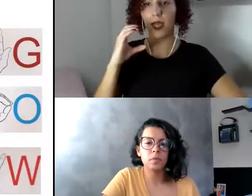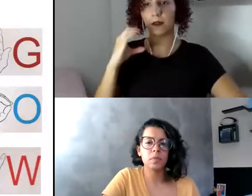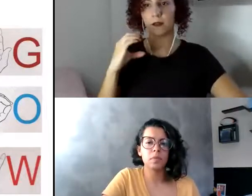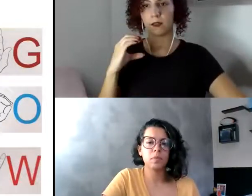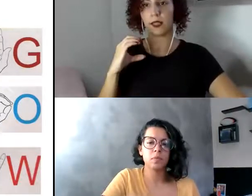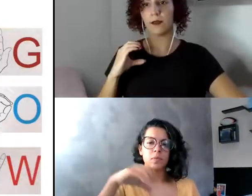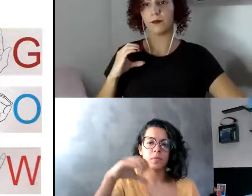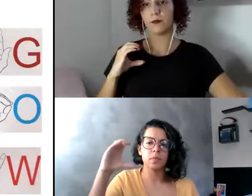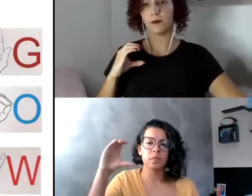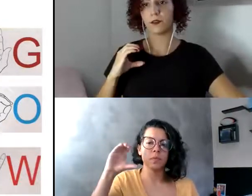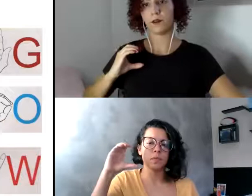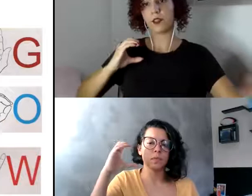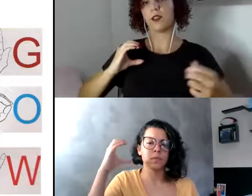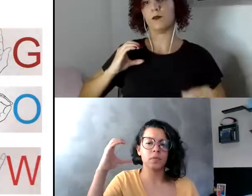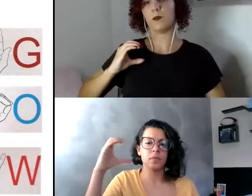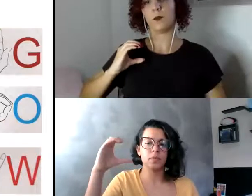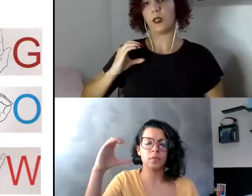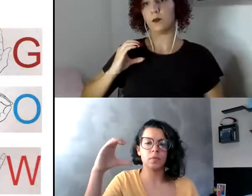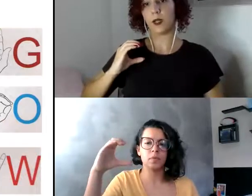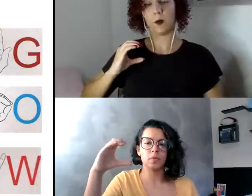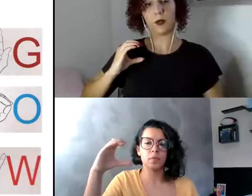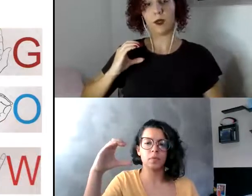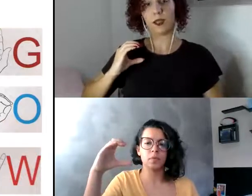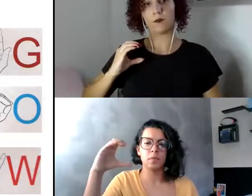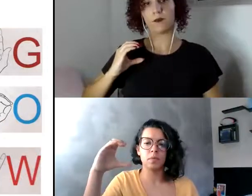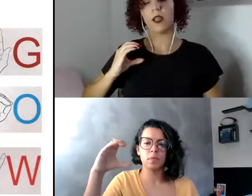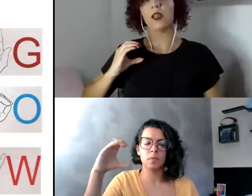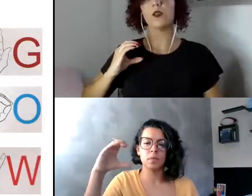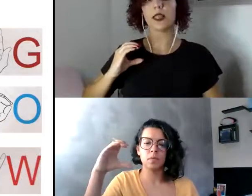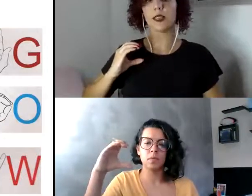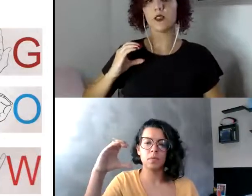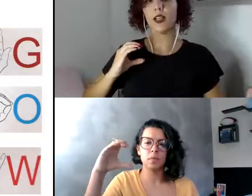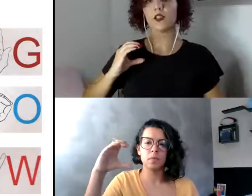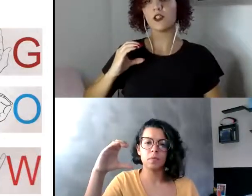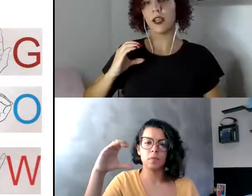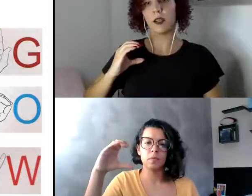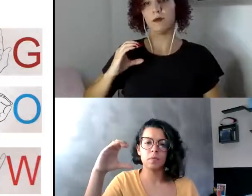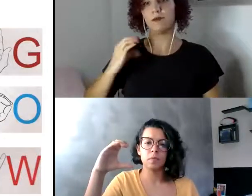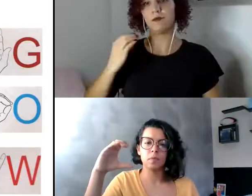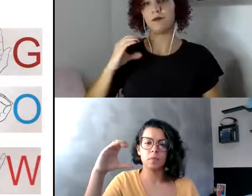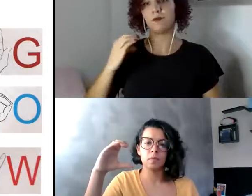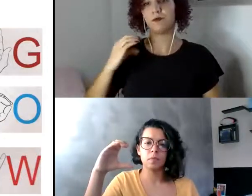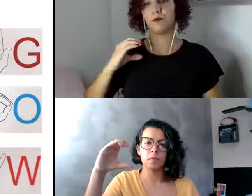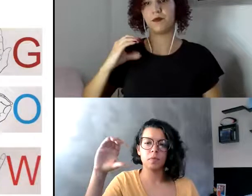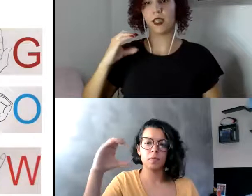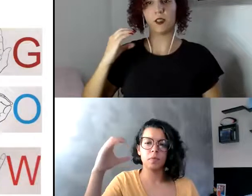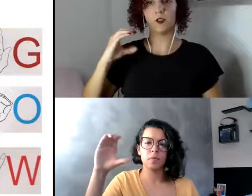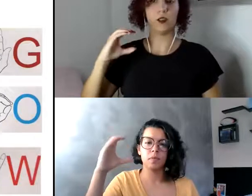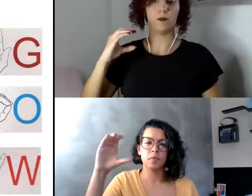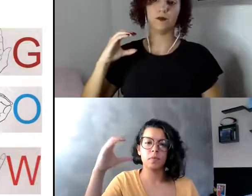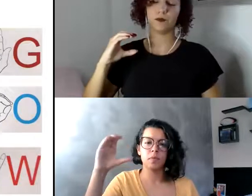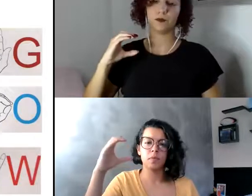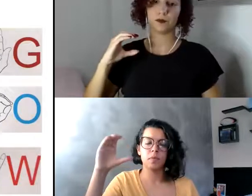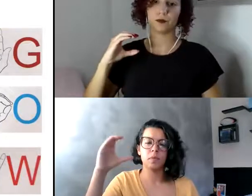icônico, né? C. Vou fazer aqui no fundo preto para dar uma melhorada. E o C cedilha a gente treme. C